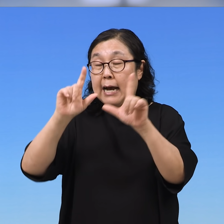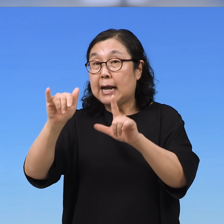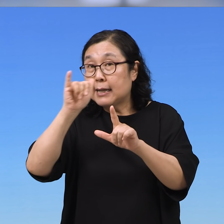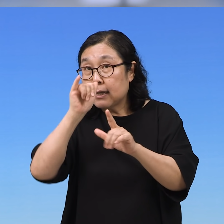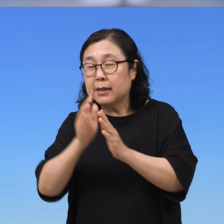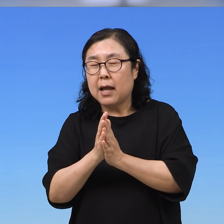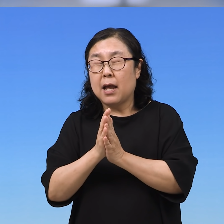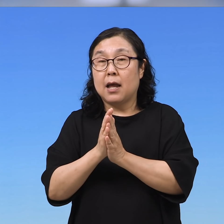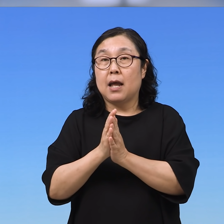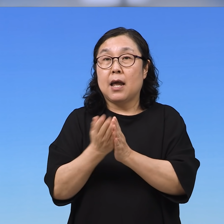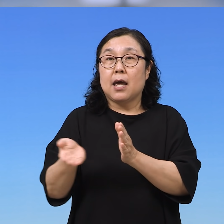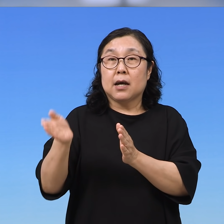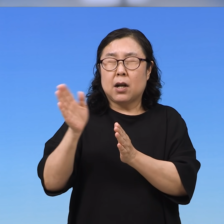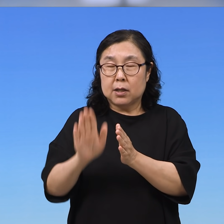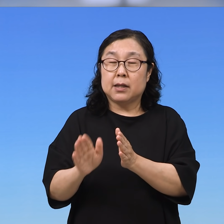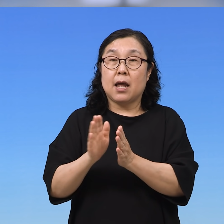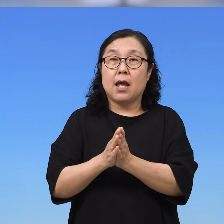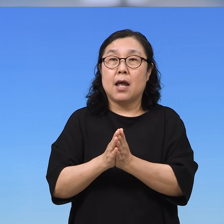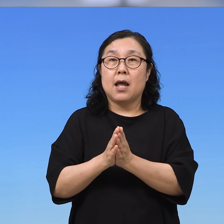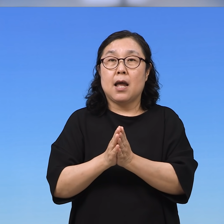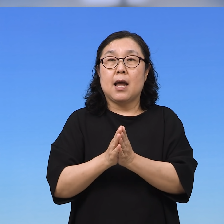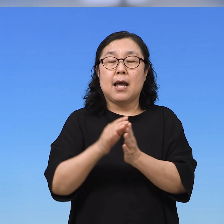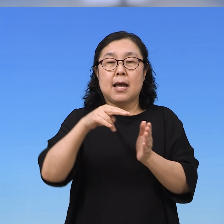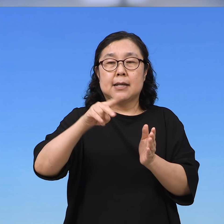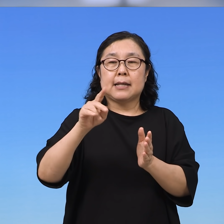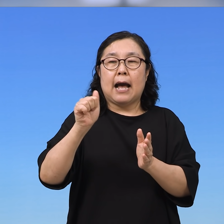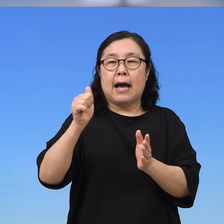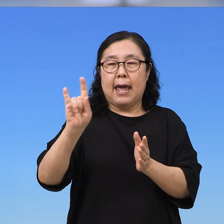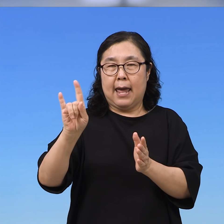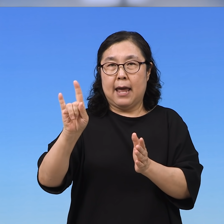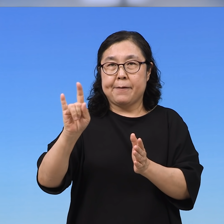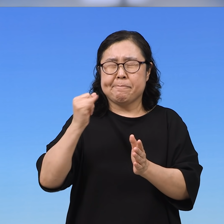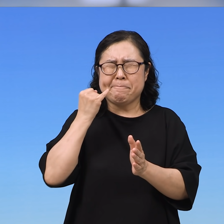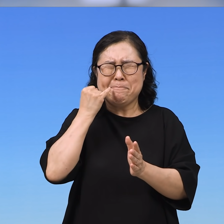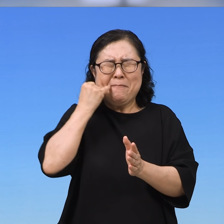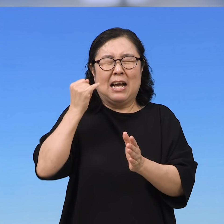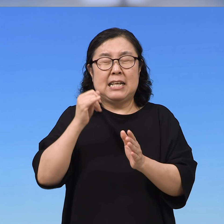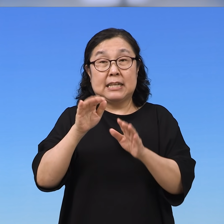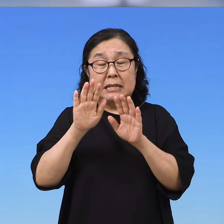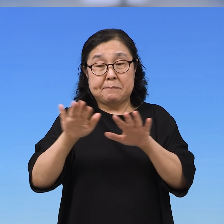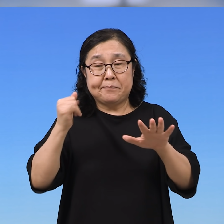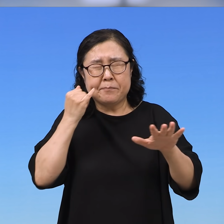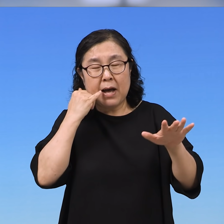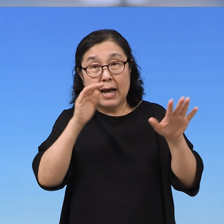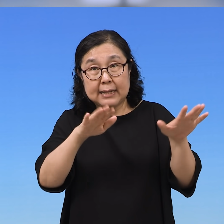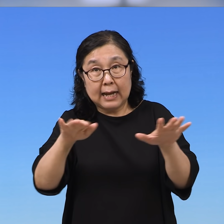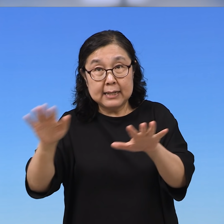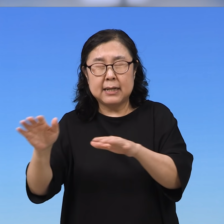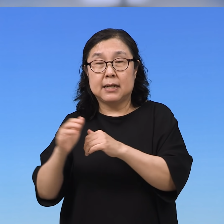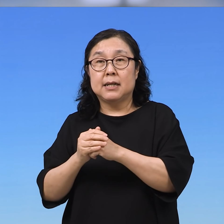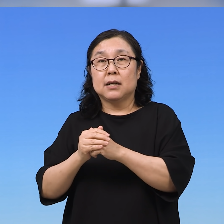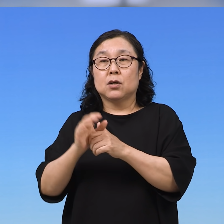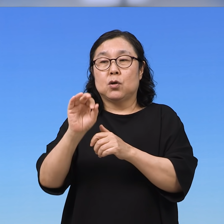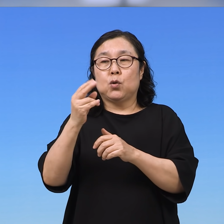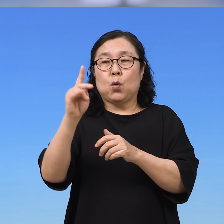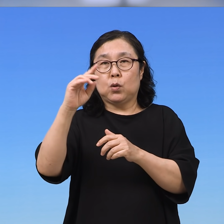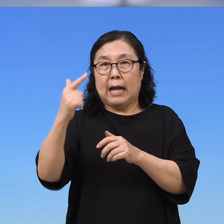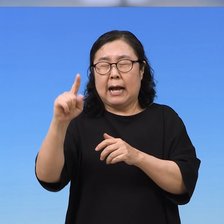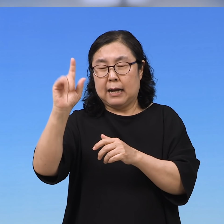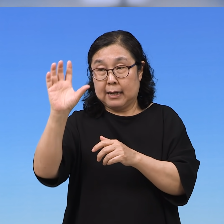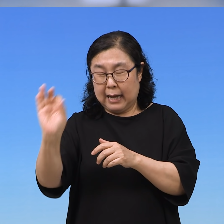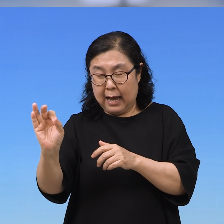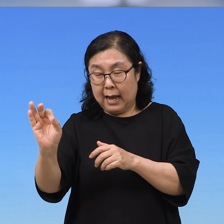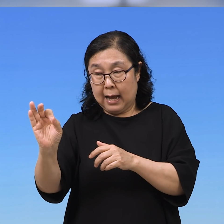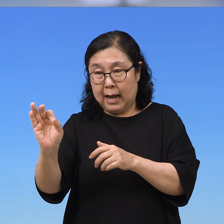똑같이 헐몬산에서 풍성한 물을 흘려보내주는데 사해 바다는요, 그렇게 요단강 줄기로 찾아온 그